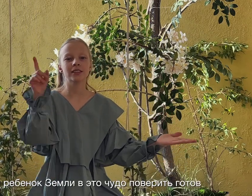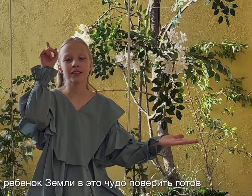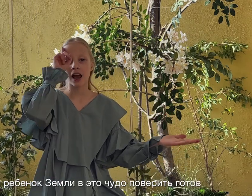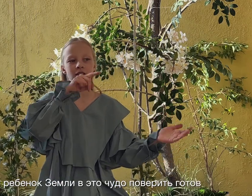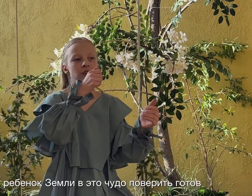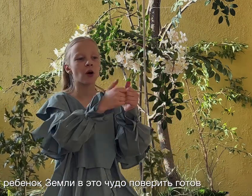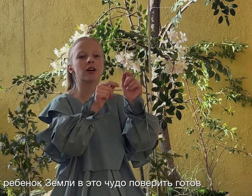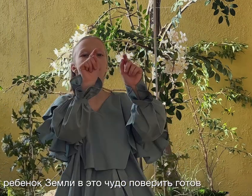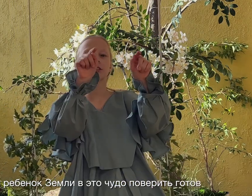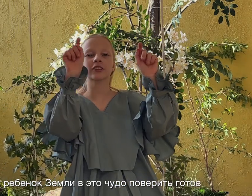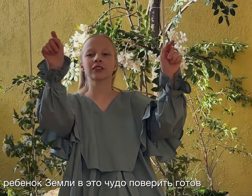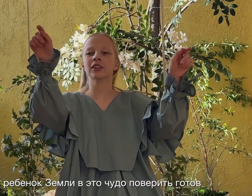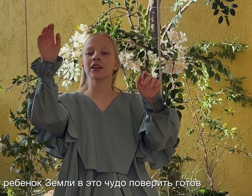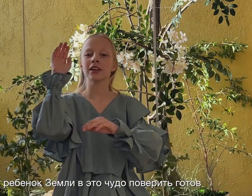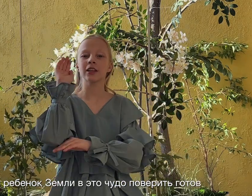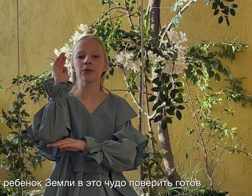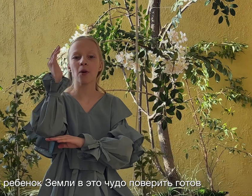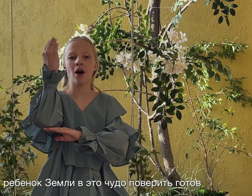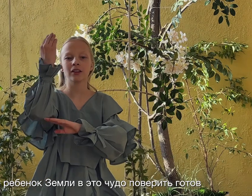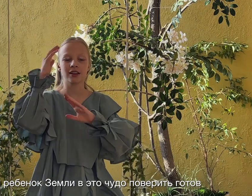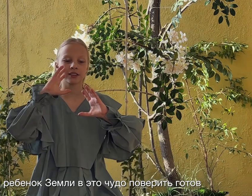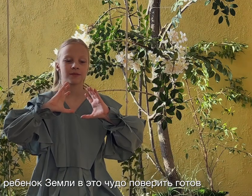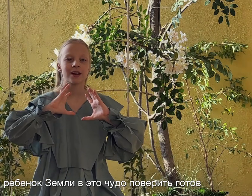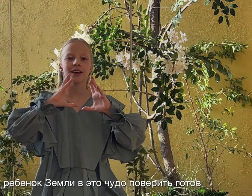Знай, что каждый ребенок земли